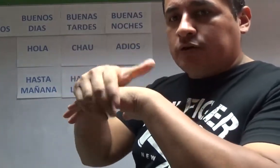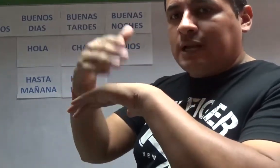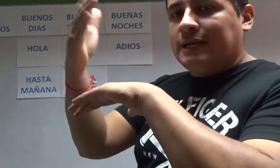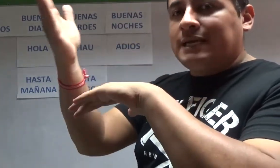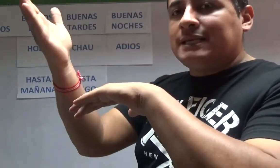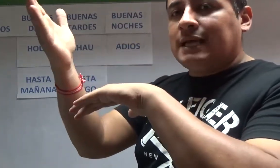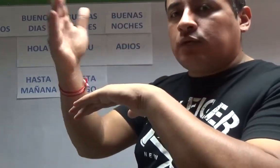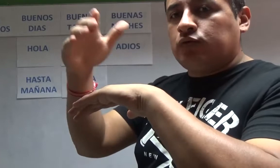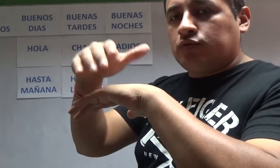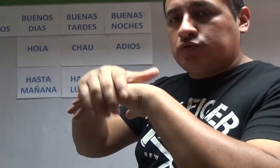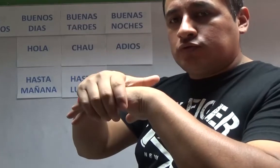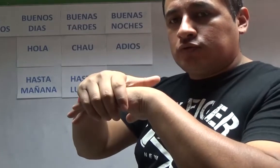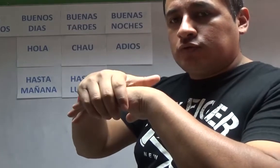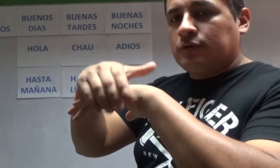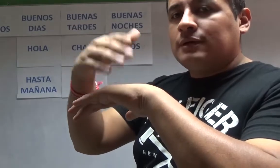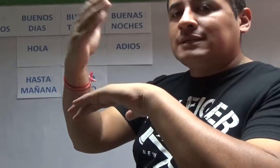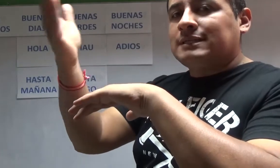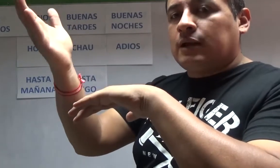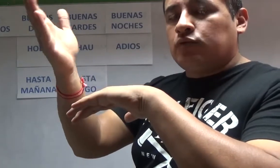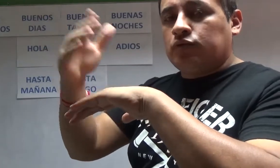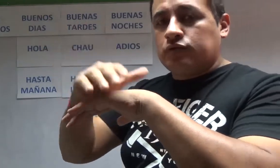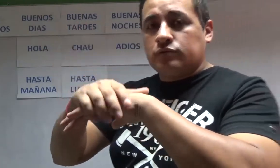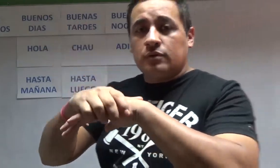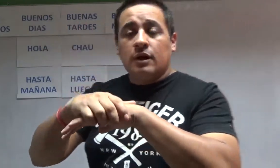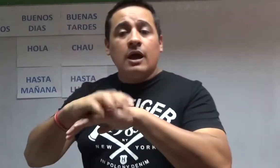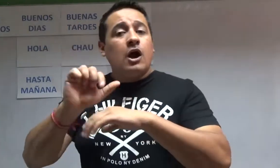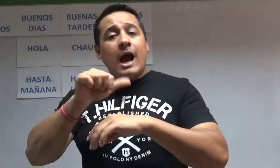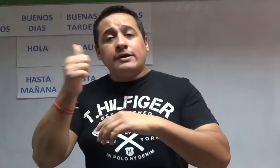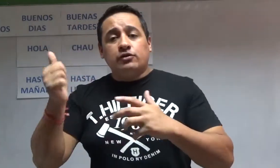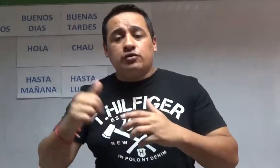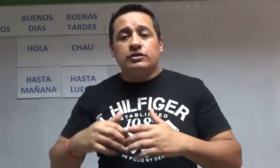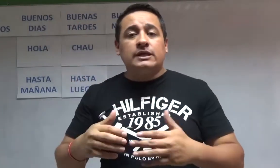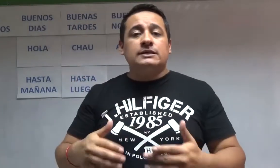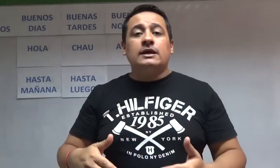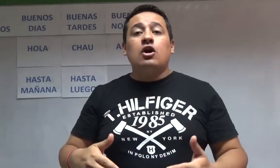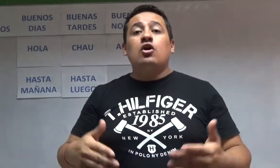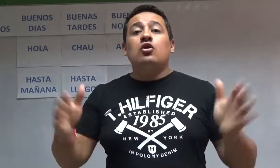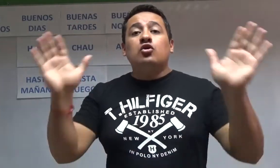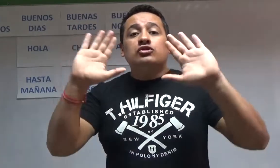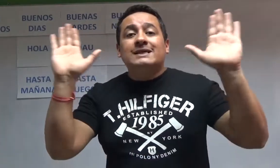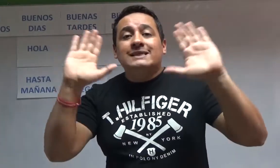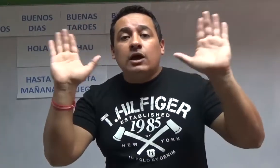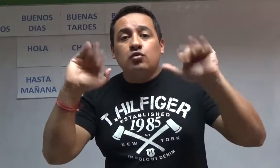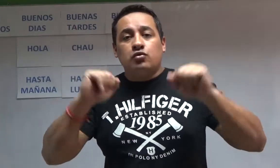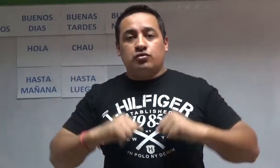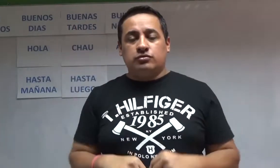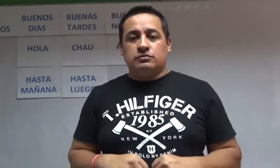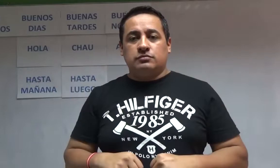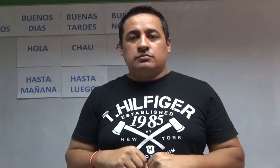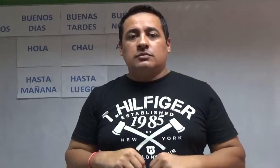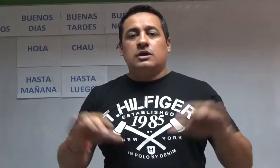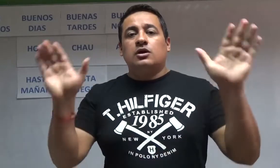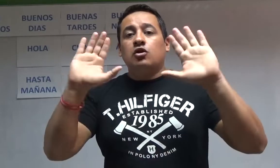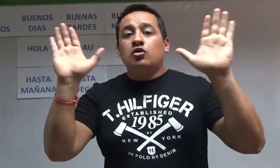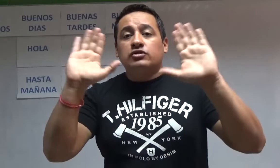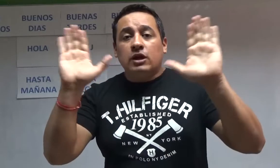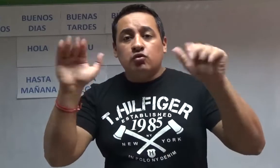otra y saludos. Saludos. Hay otros que dicen los saludos. Los